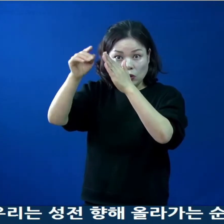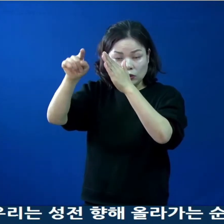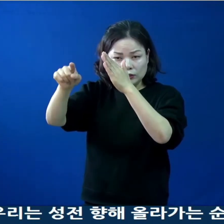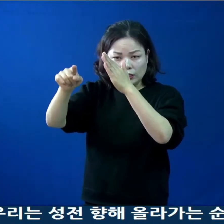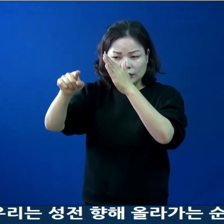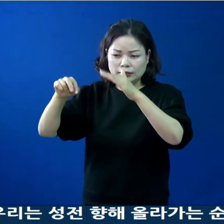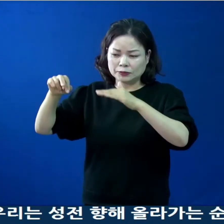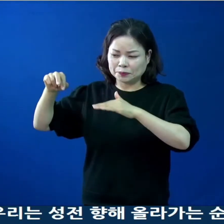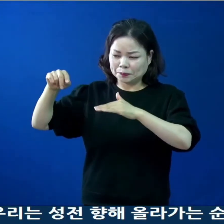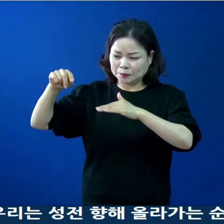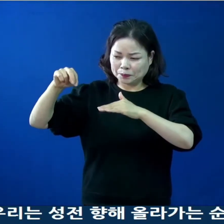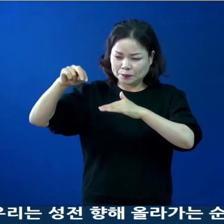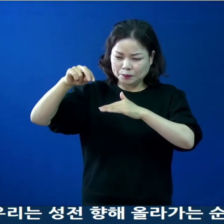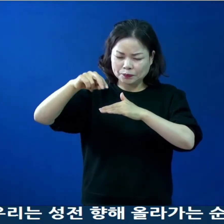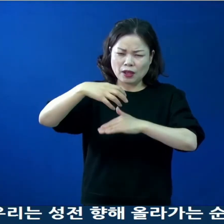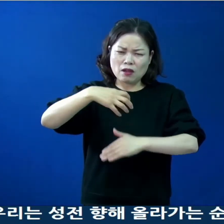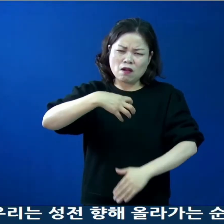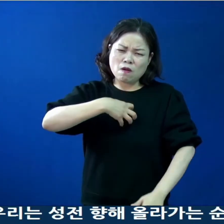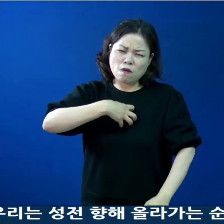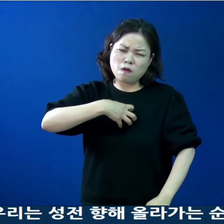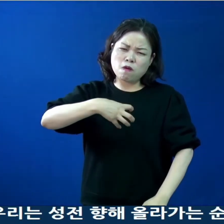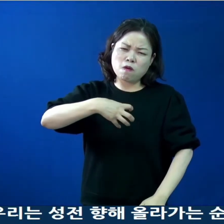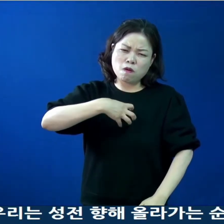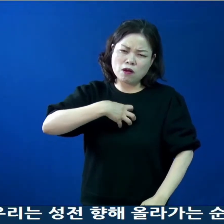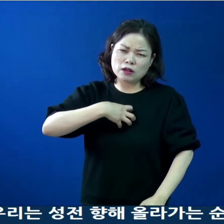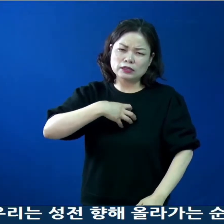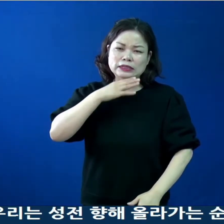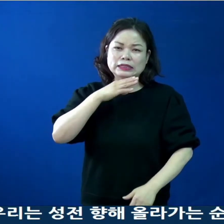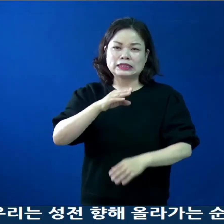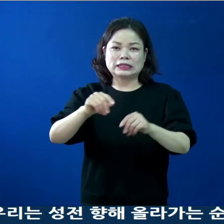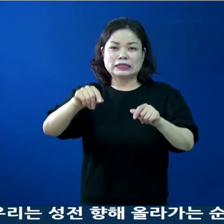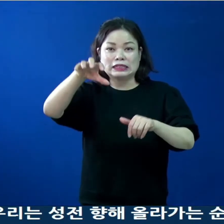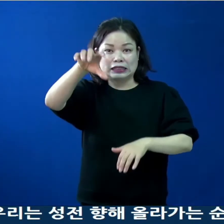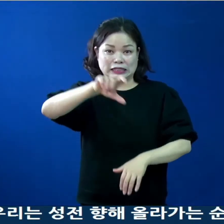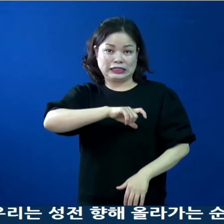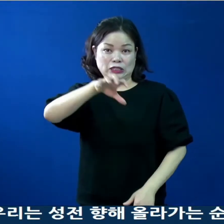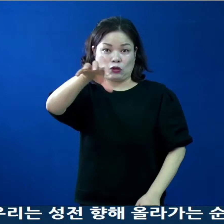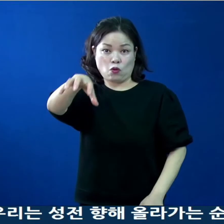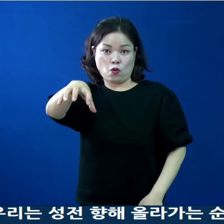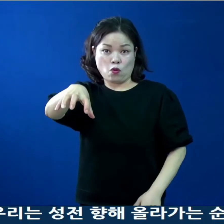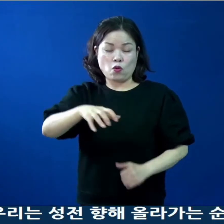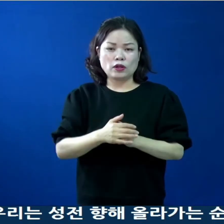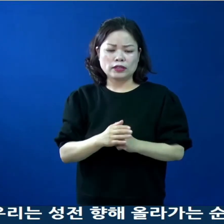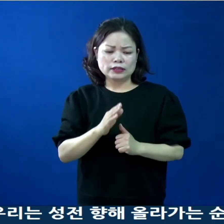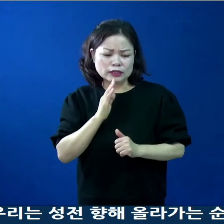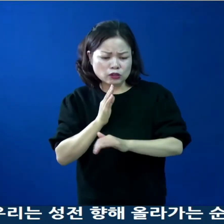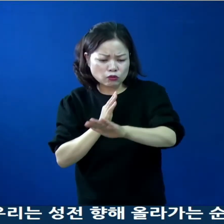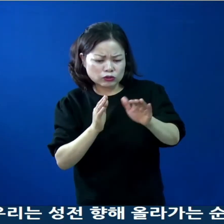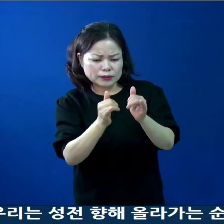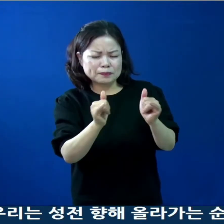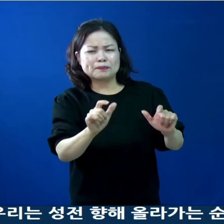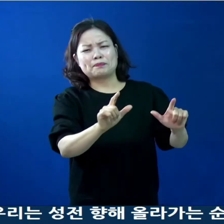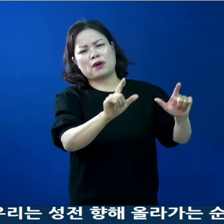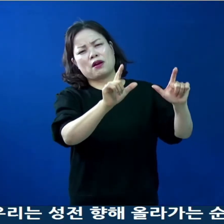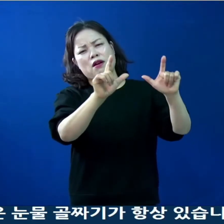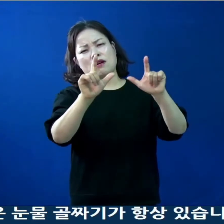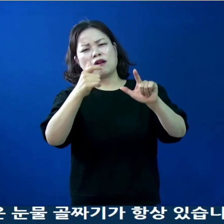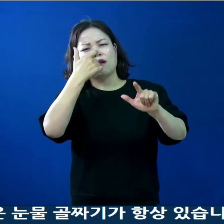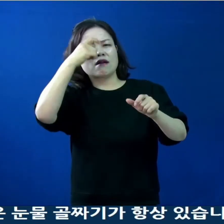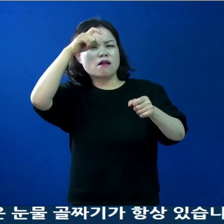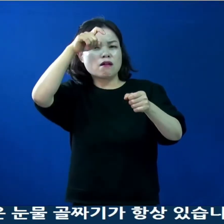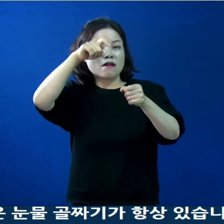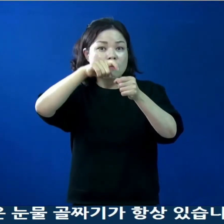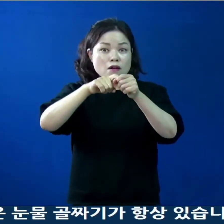지나쳐야만 했던 험난한 실제 지형의 장소이기도 합니다. 실제 우리 인생은 영적인